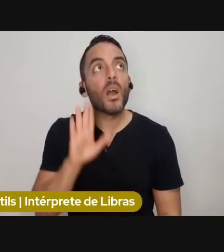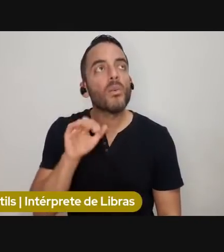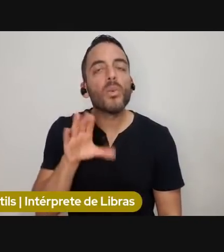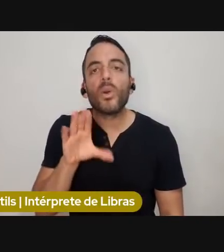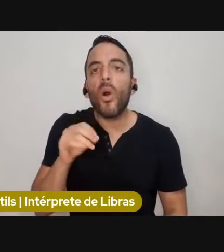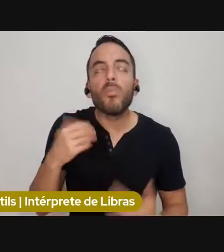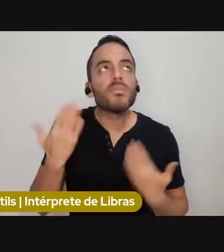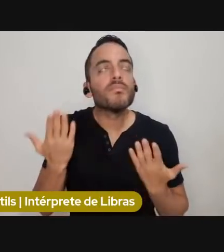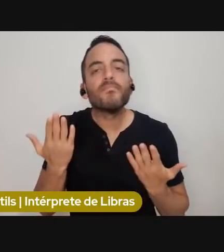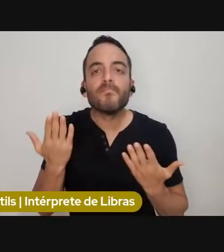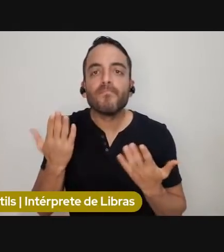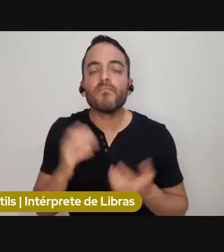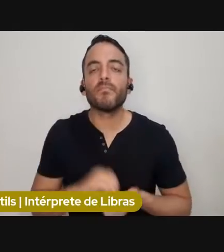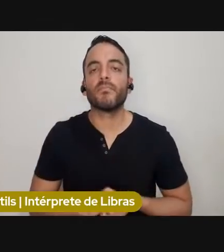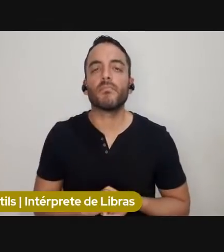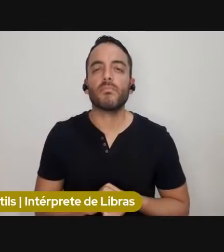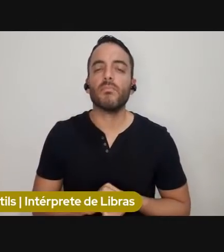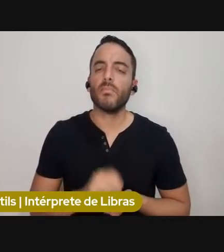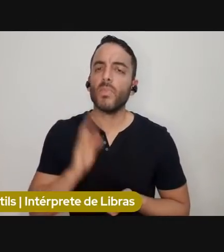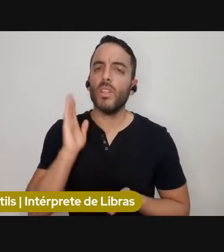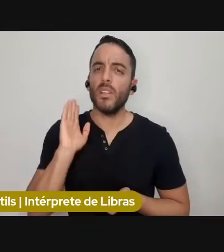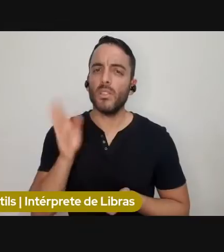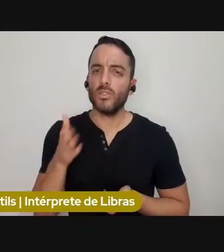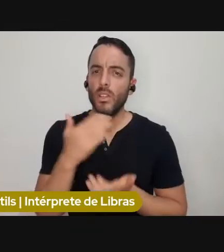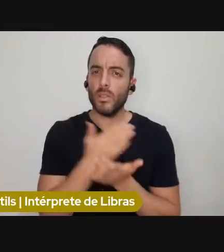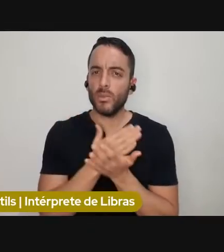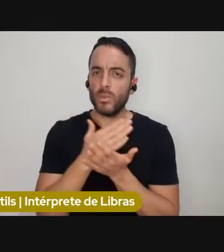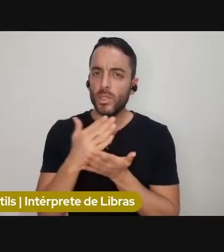ali, no início da minha vida também,